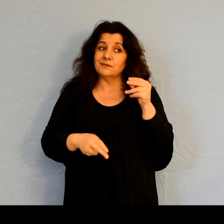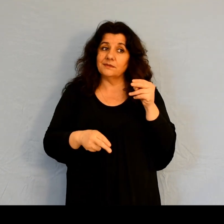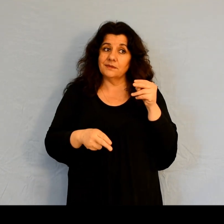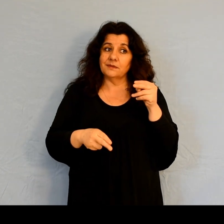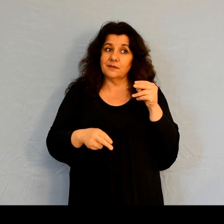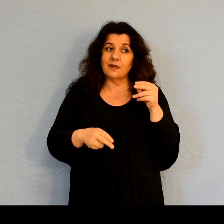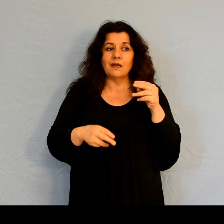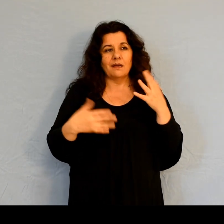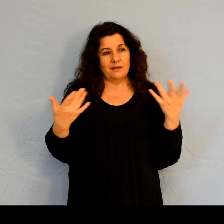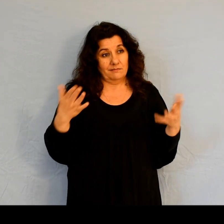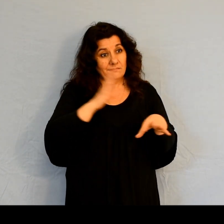Eh bien moi, je vous dis,